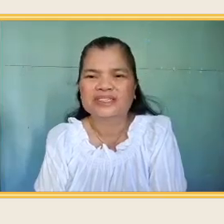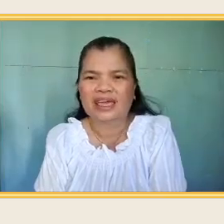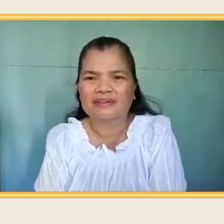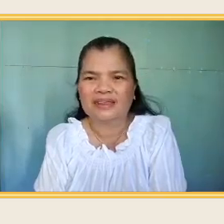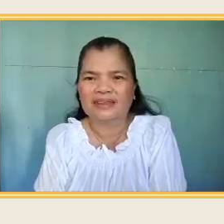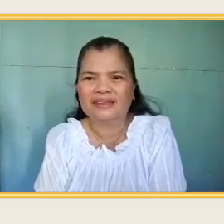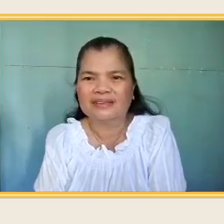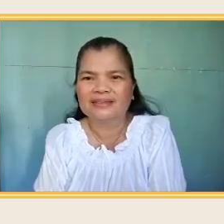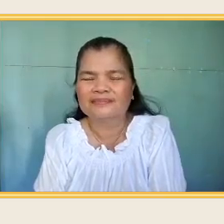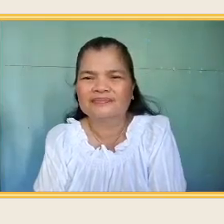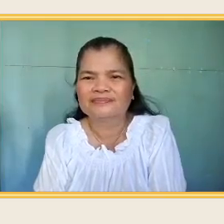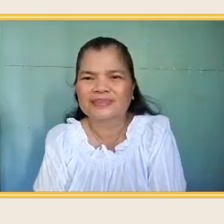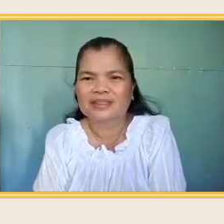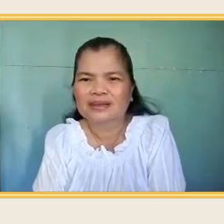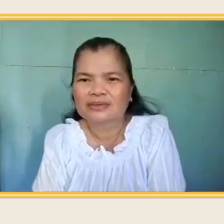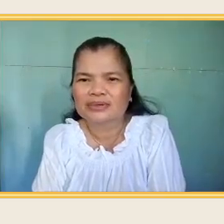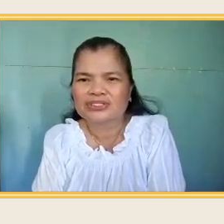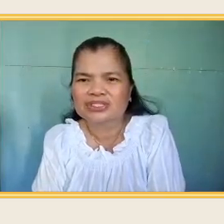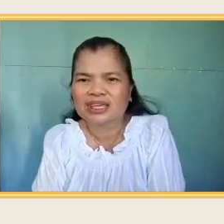number 7.